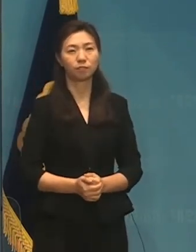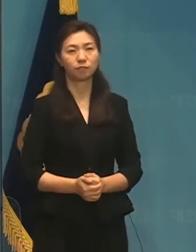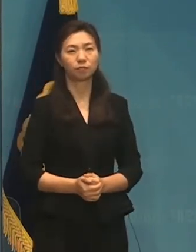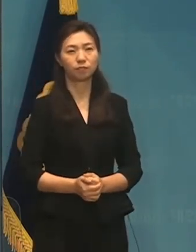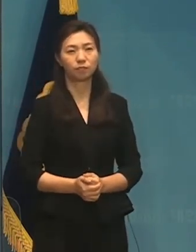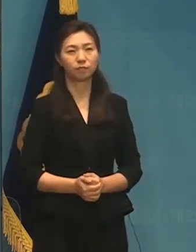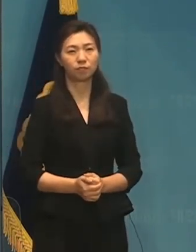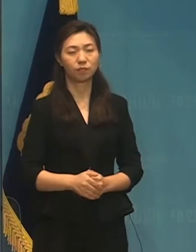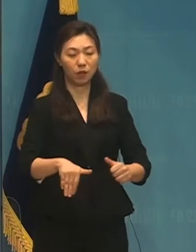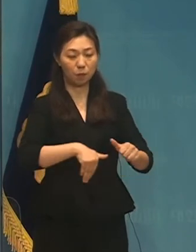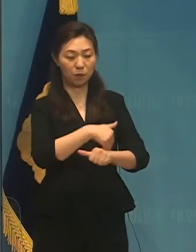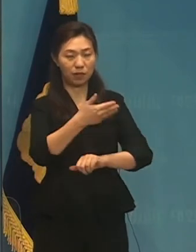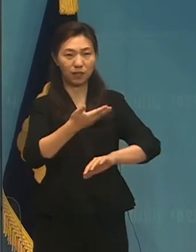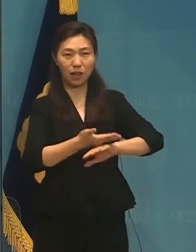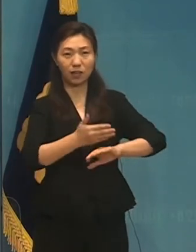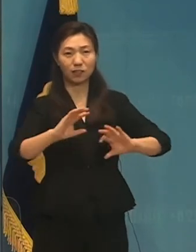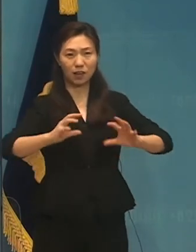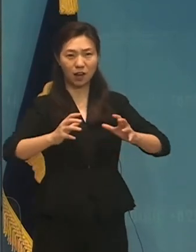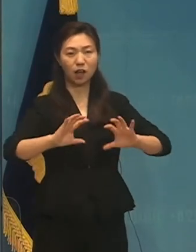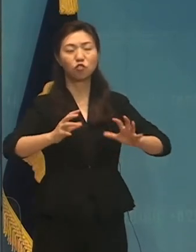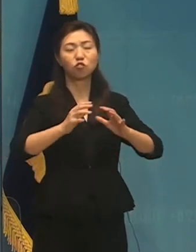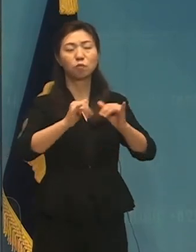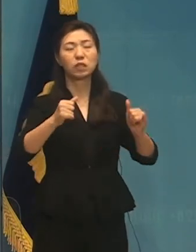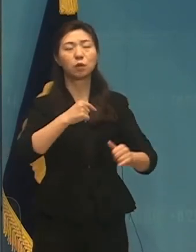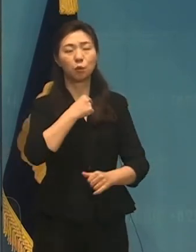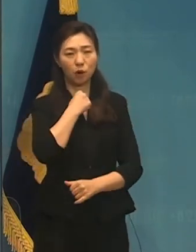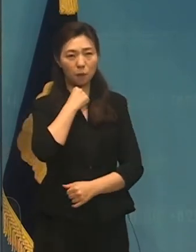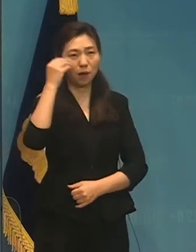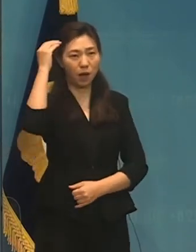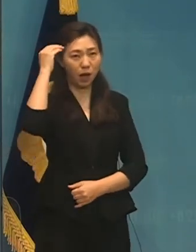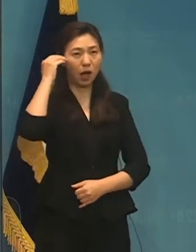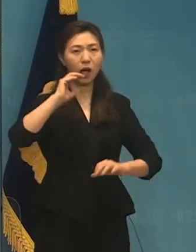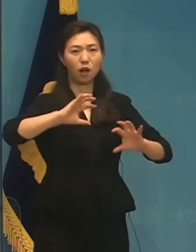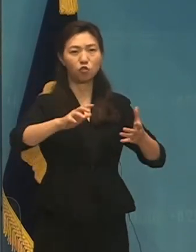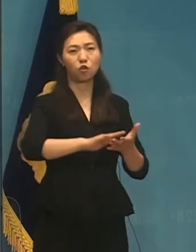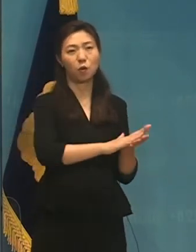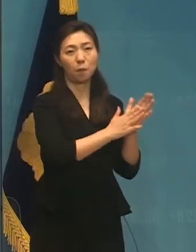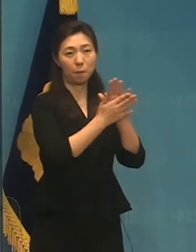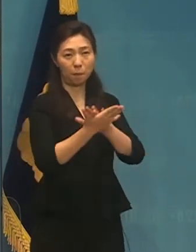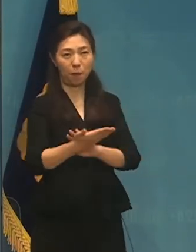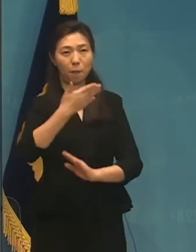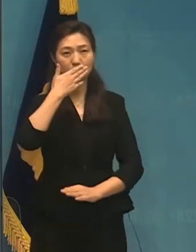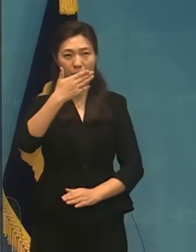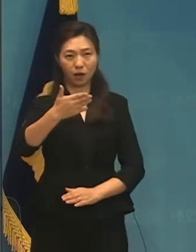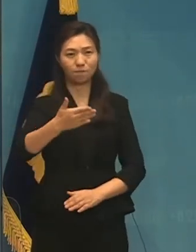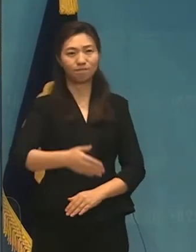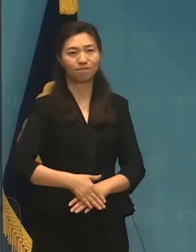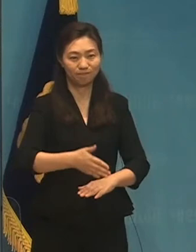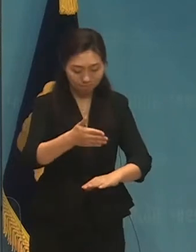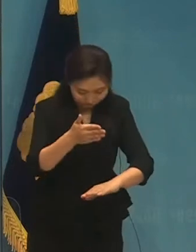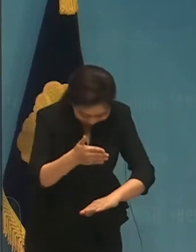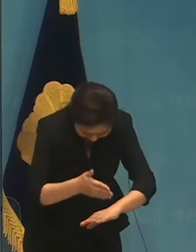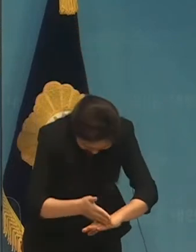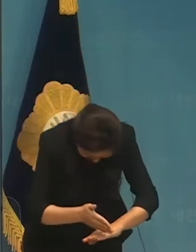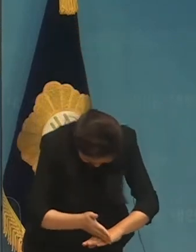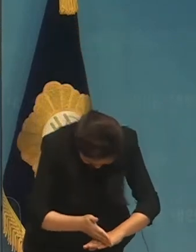클래스가 다른 나라, 국민이 원하는 대한민국이 바뀝니다. 감사합니다.